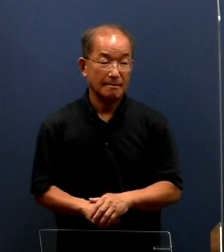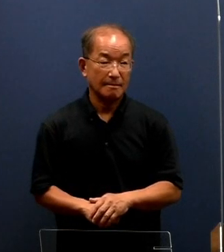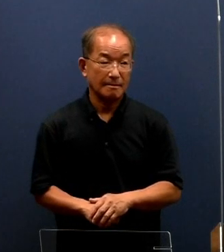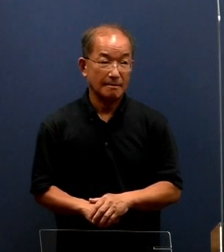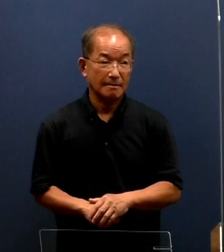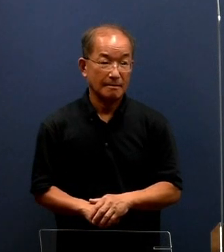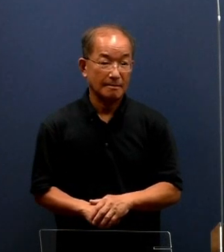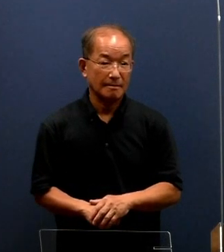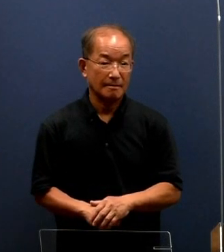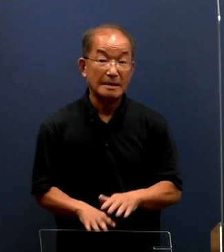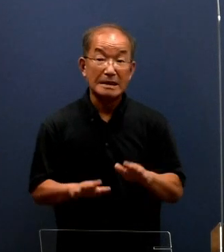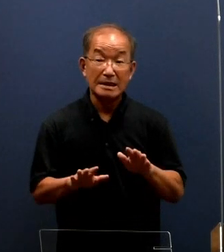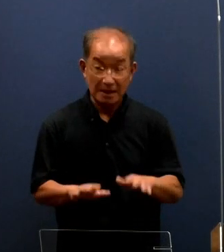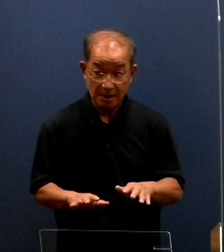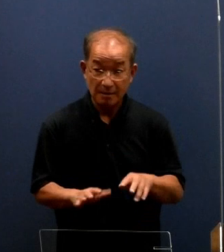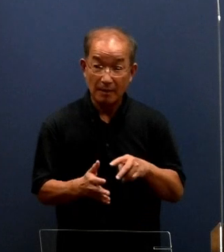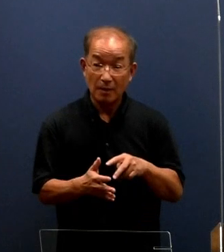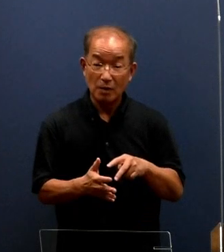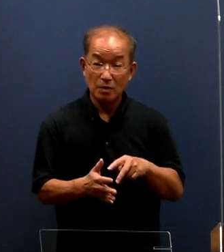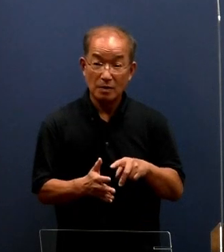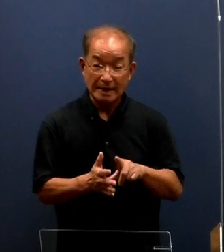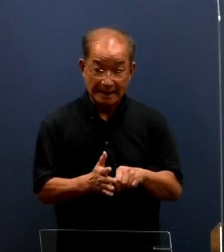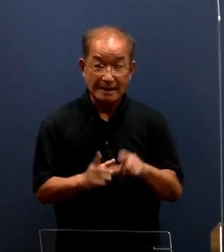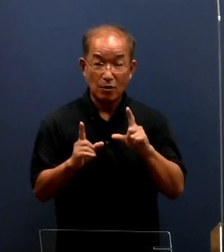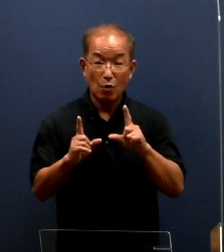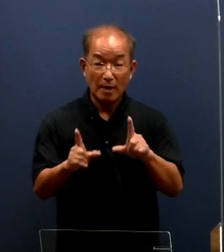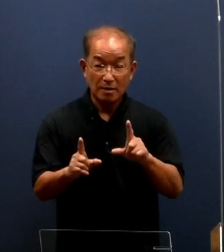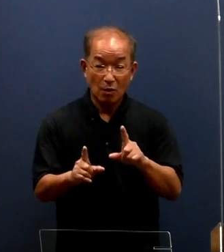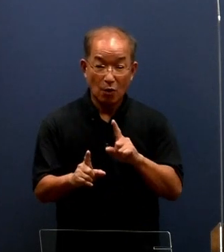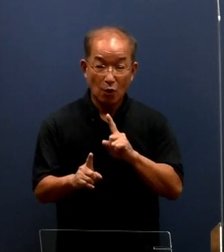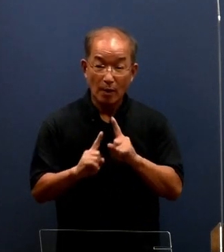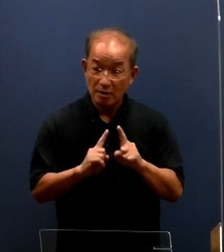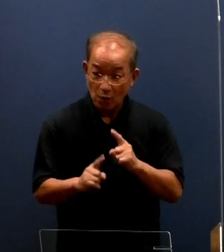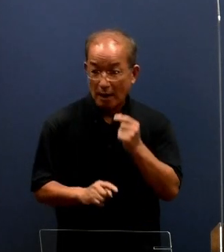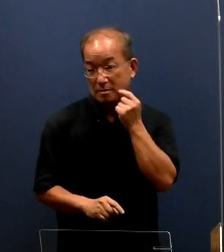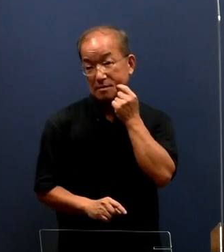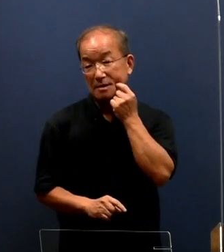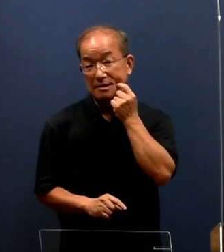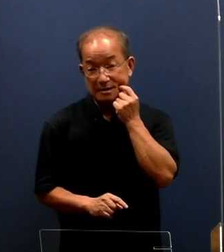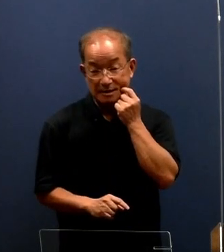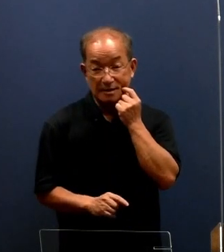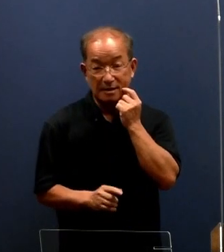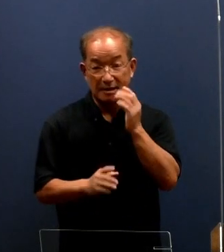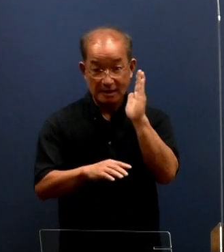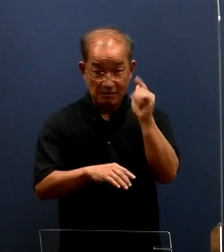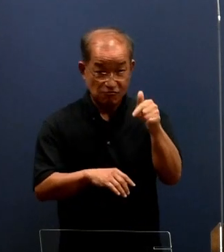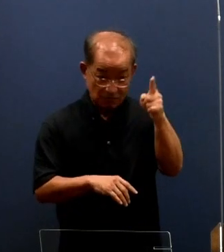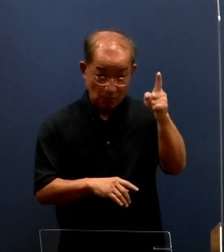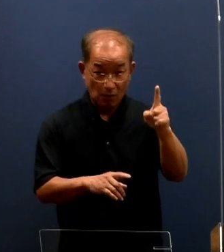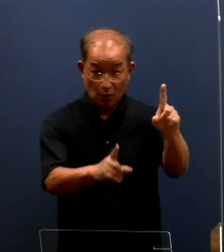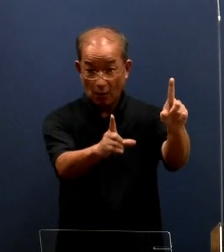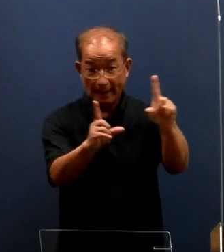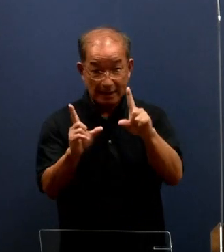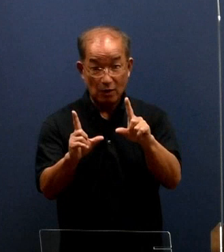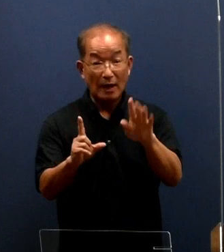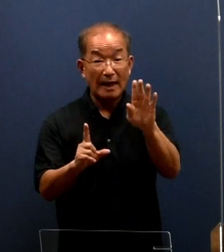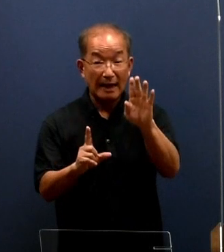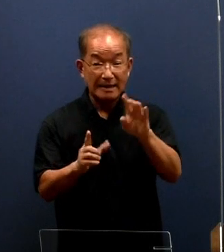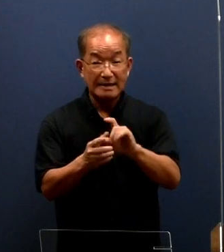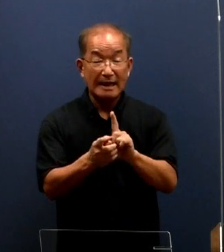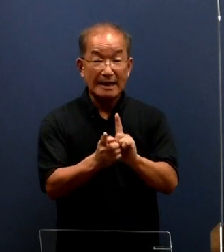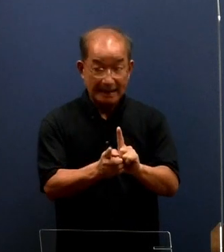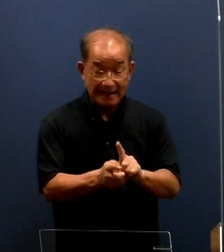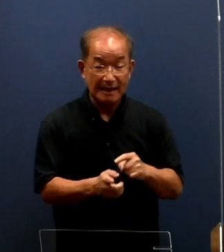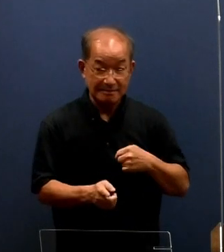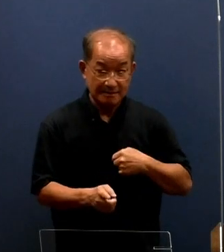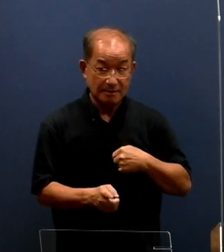今段階ではちょっとコメントが難しいですね。出た段階でコメントをまとめて出したいと思